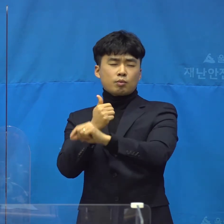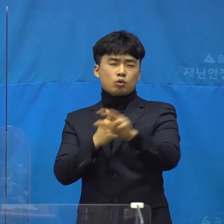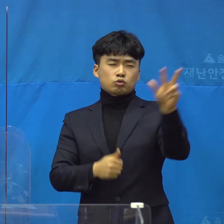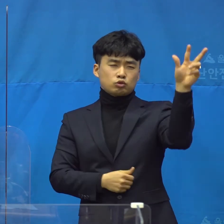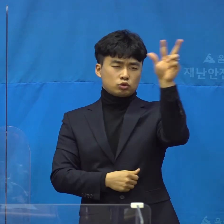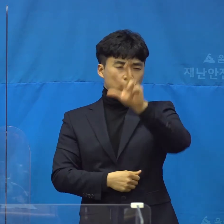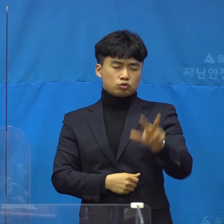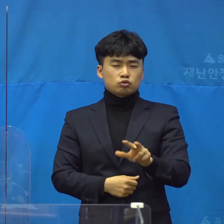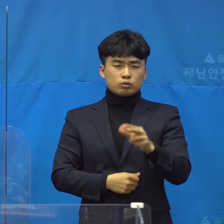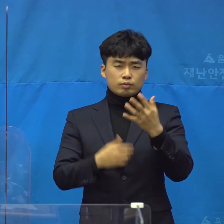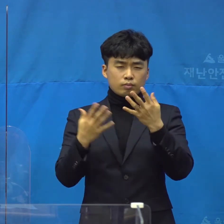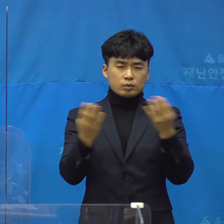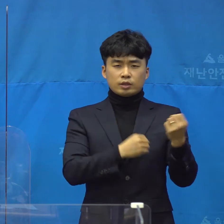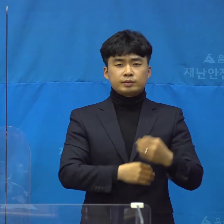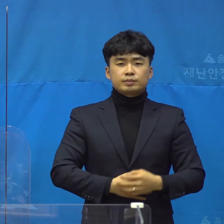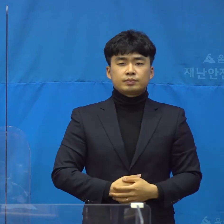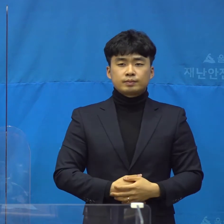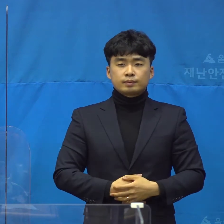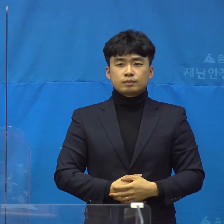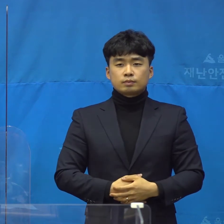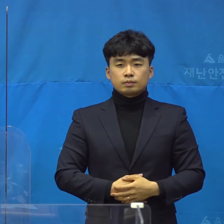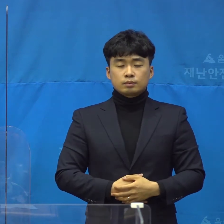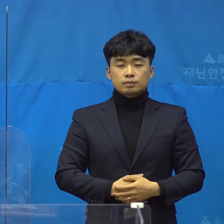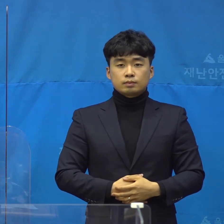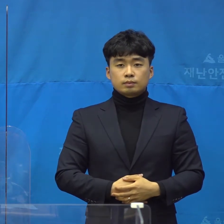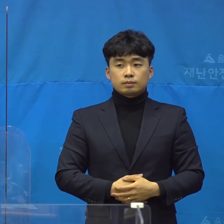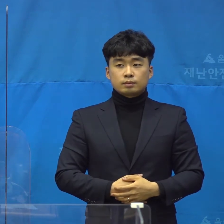전국 기준입니다.